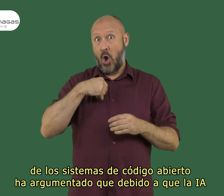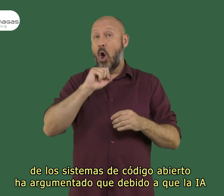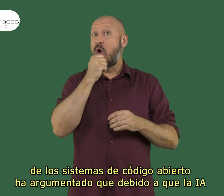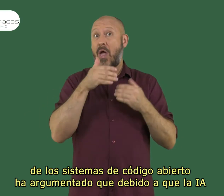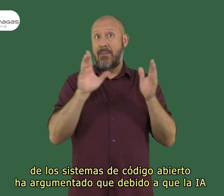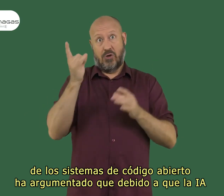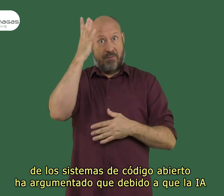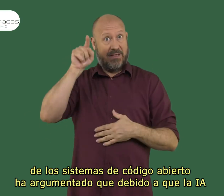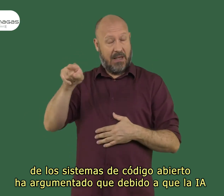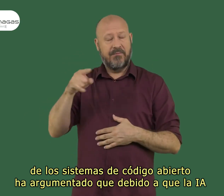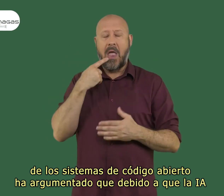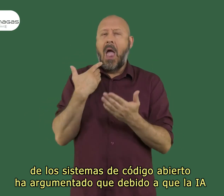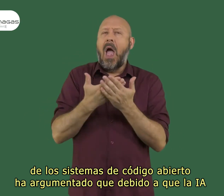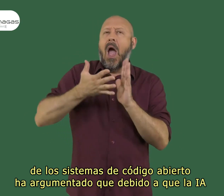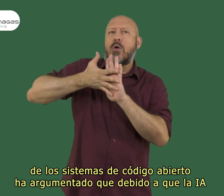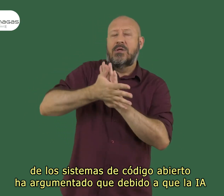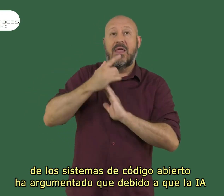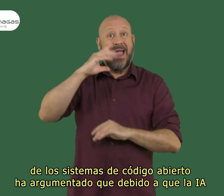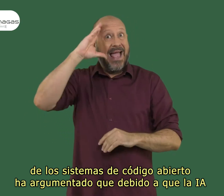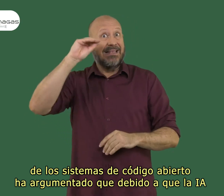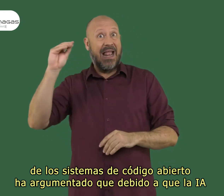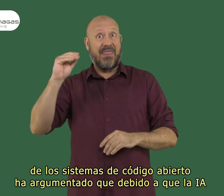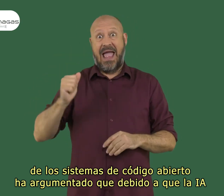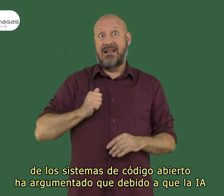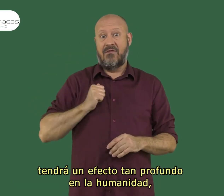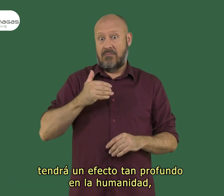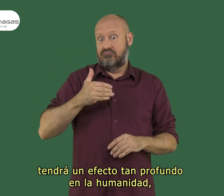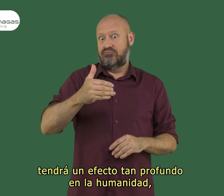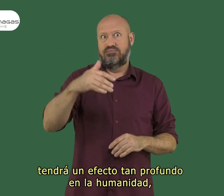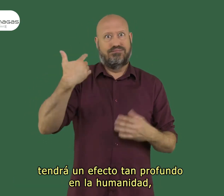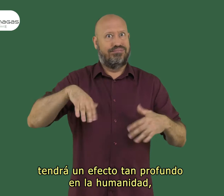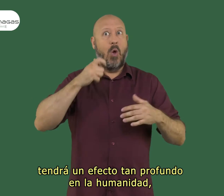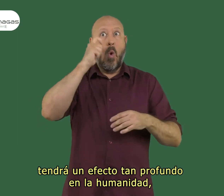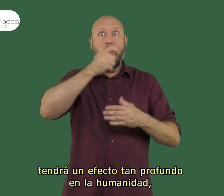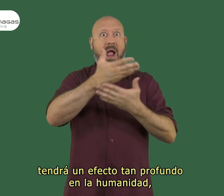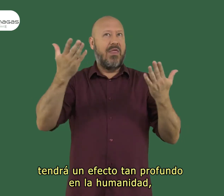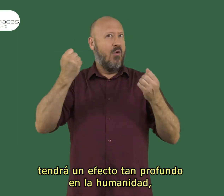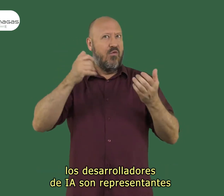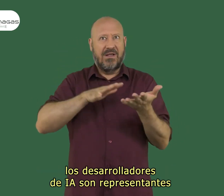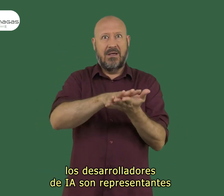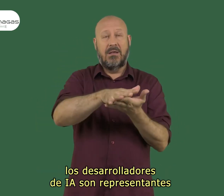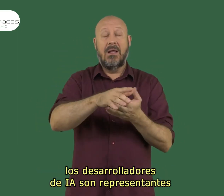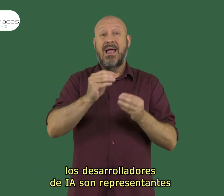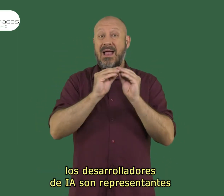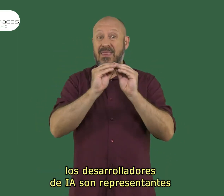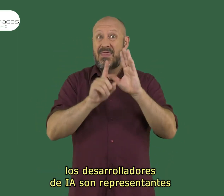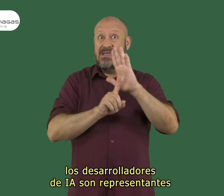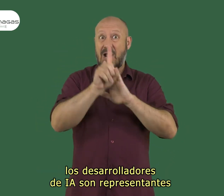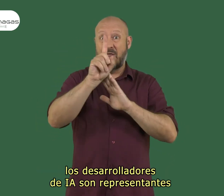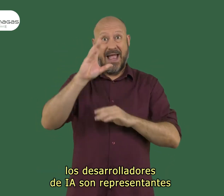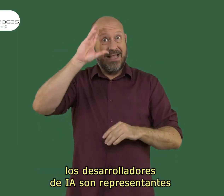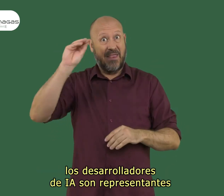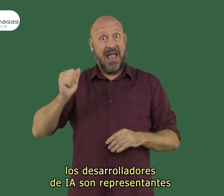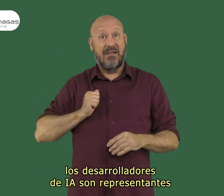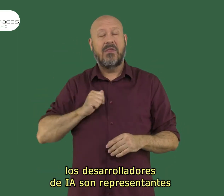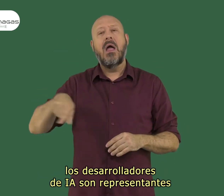código abierto, ha argumentado que debido a que la inteligencia artificial tendrá un efecto tan profundo en la humanidad, los desarrolladores de inteligencia